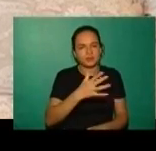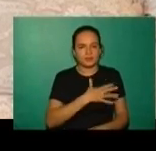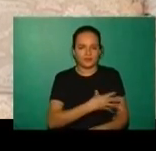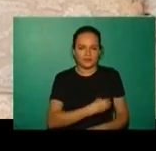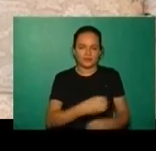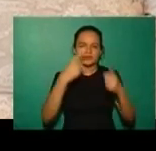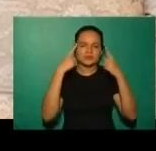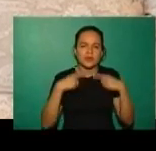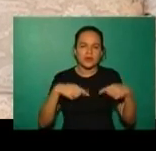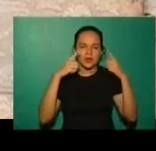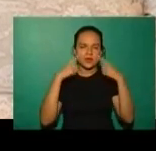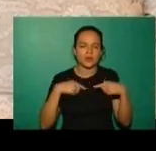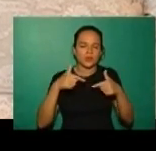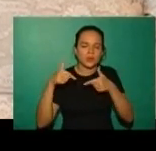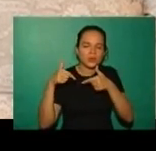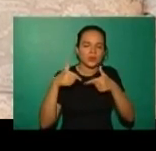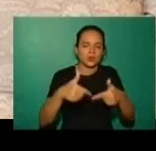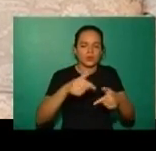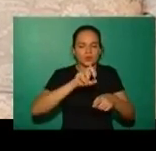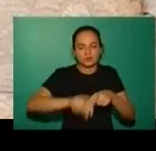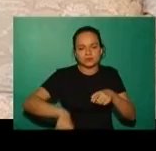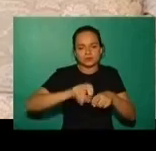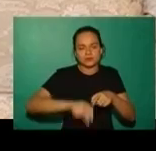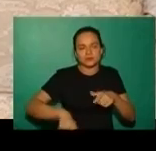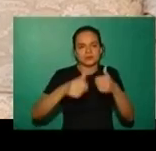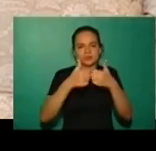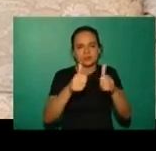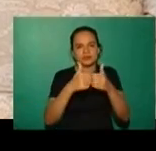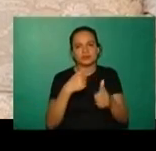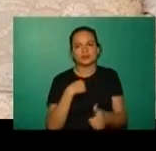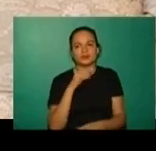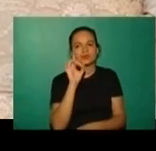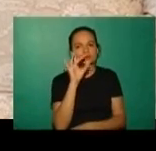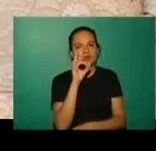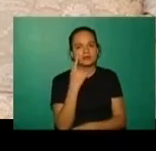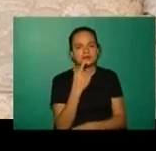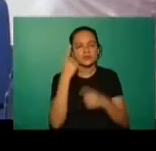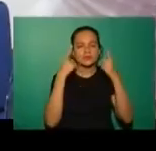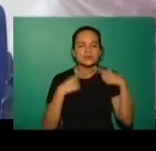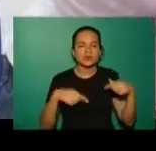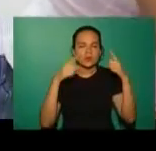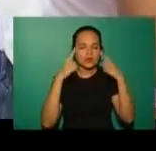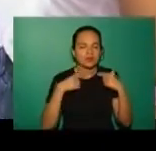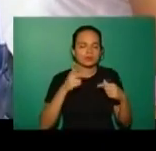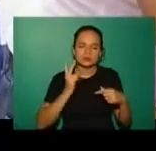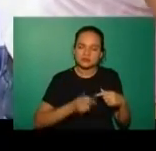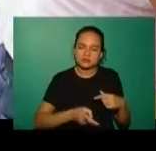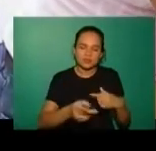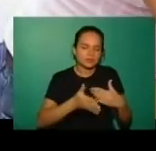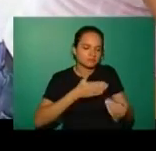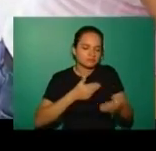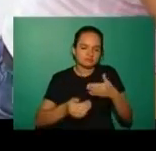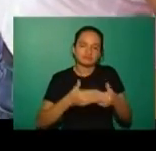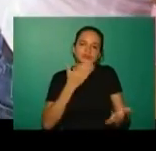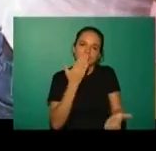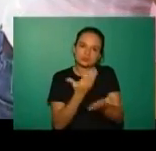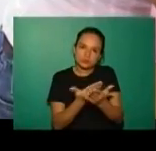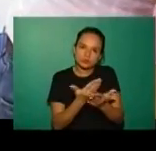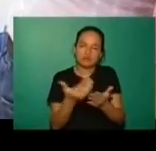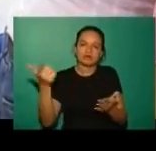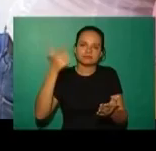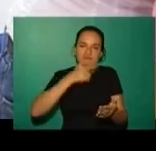levava elas, e elas iam chorando, chegava lá, era uma luta para descer do ônibus, sempre sozinha. Ou chorando, do jeito que fosse, eles